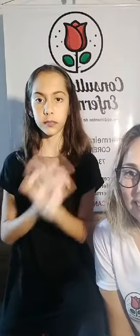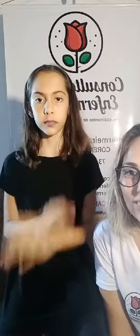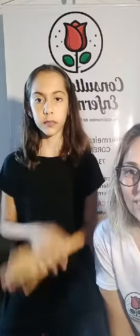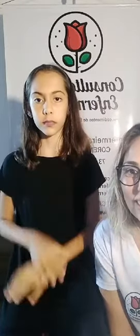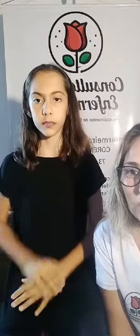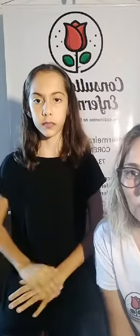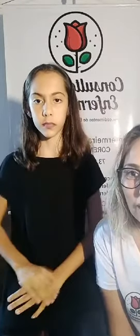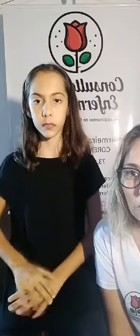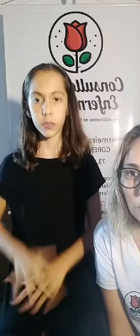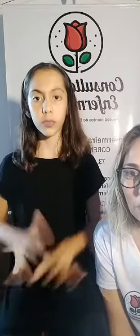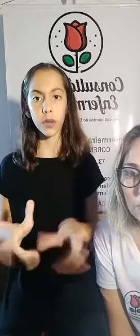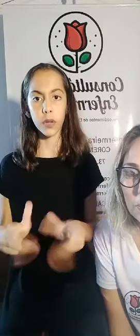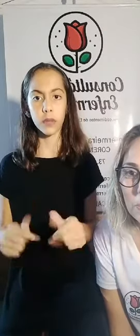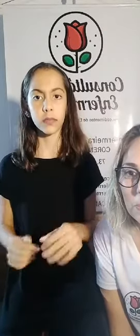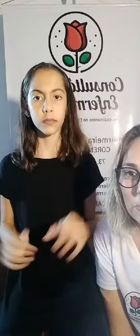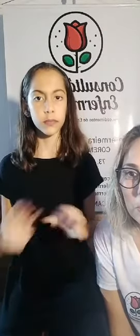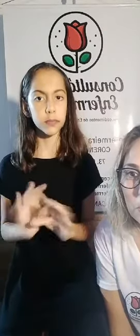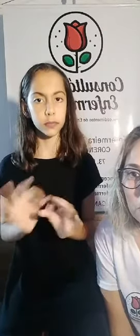Tudo tranquilo?